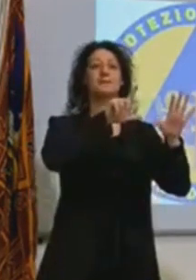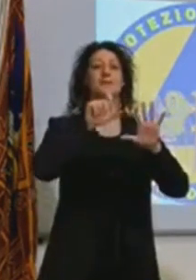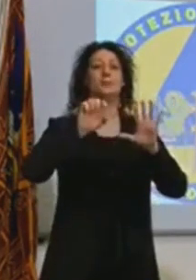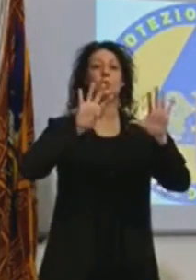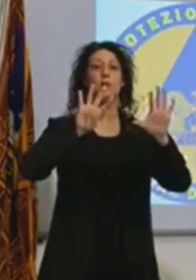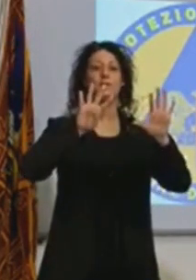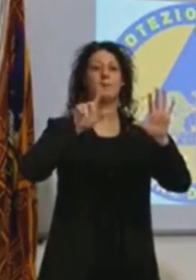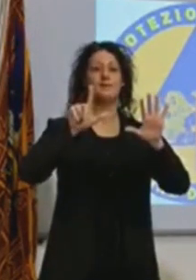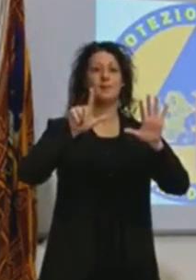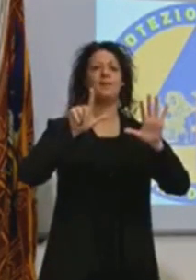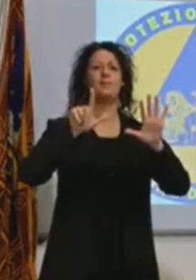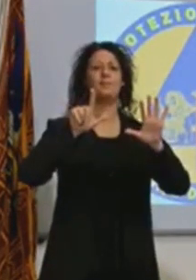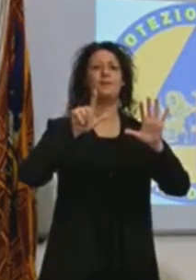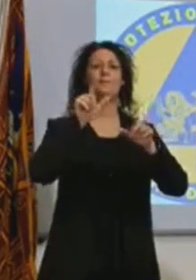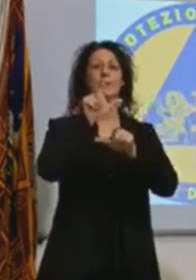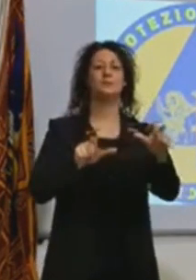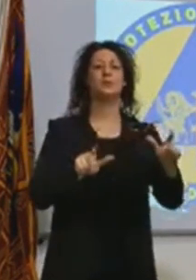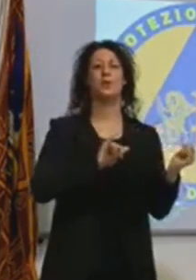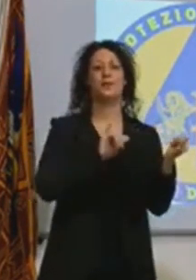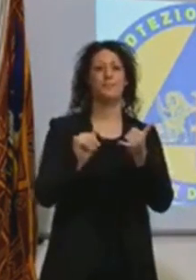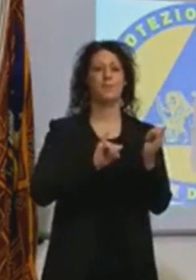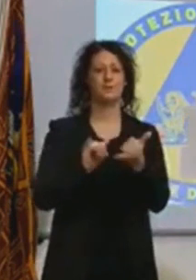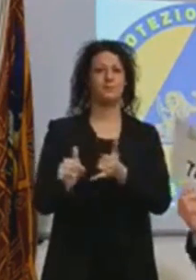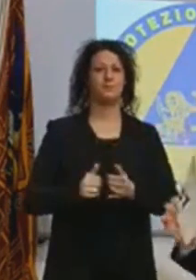747 dimessi, vedete, cresce il numero dei dimessi.